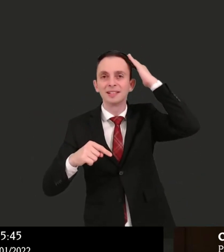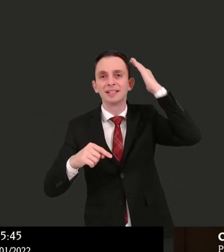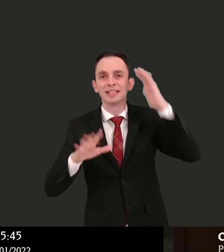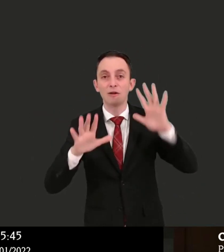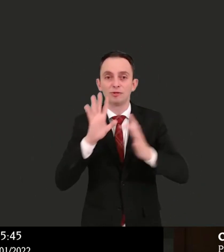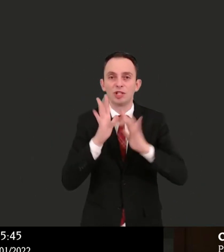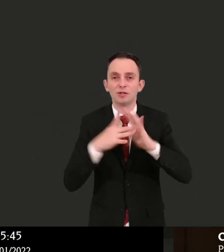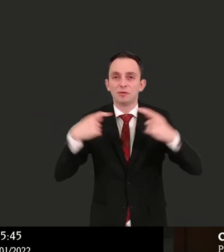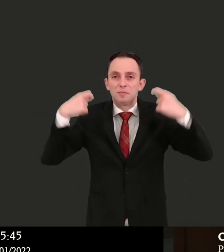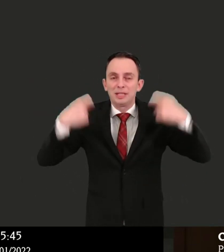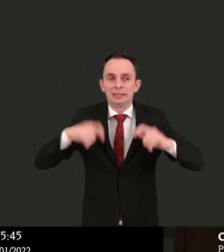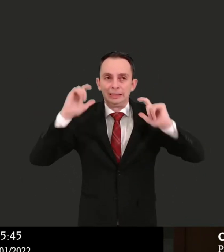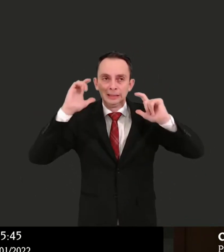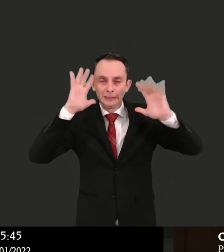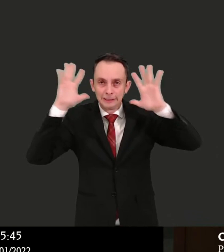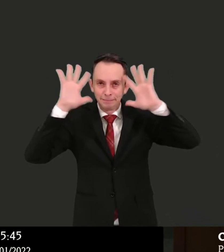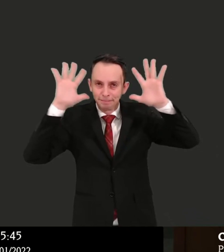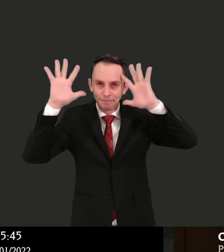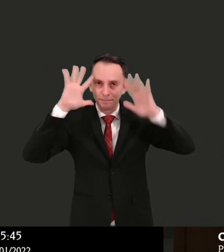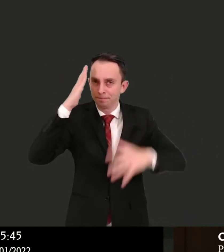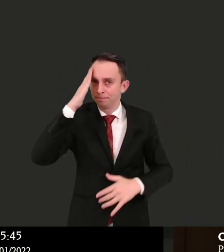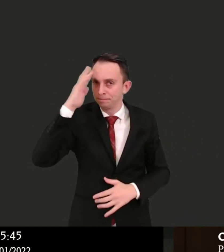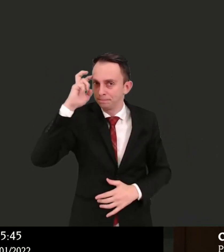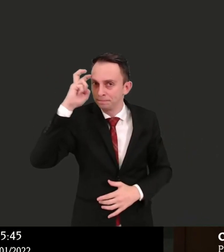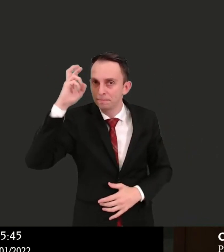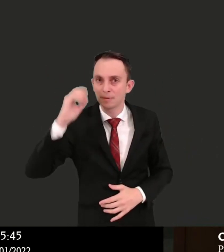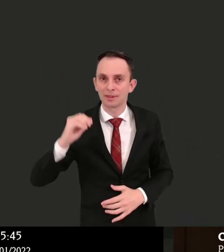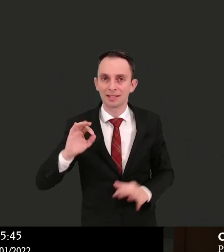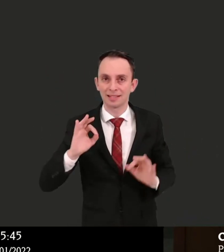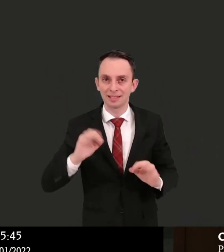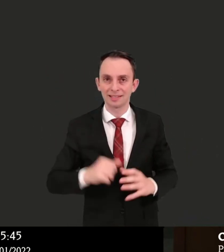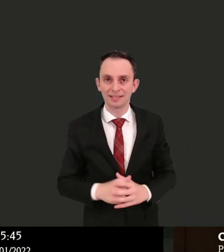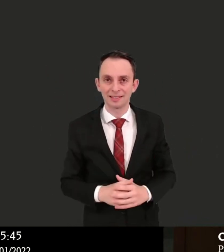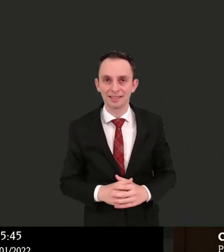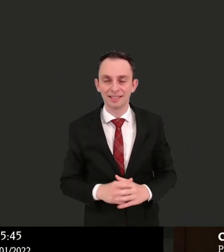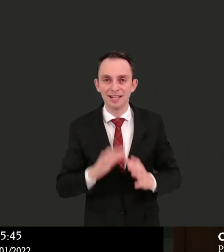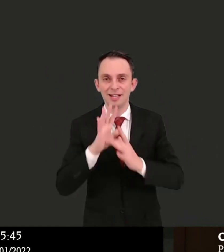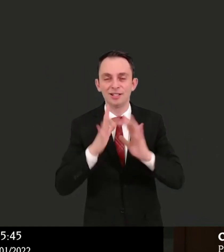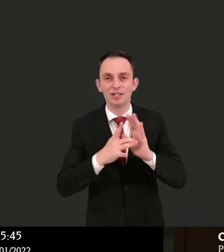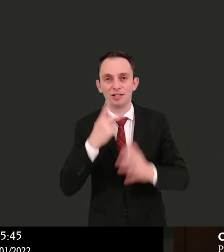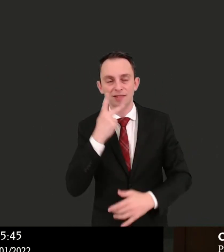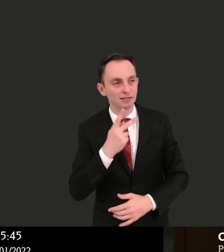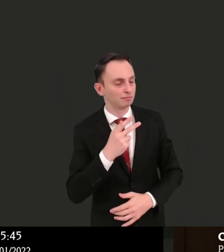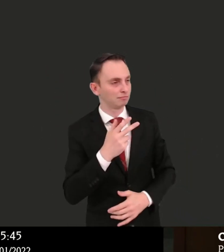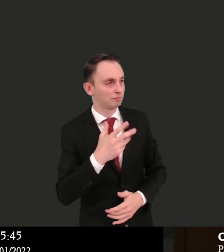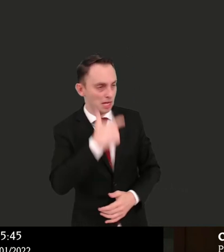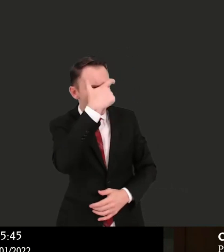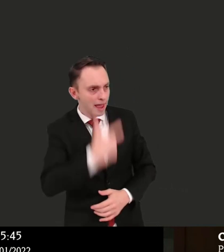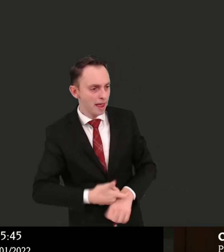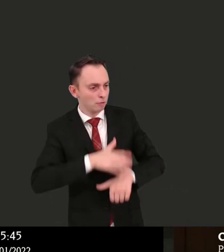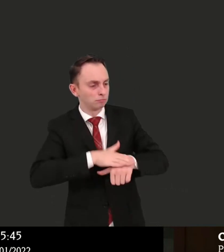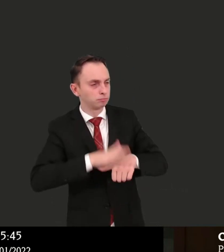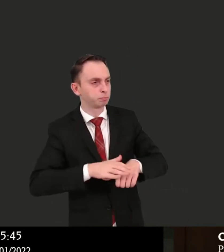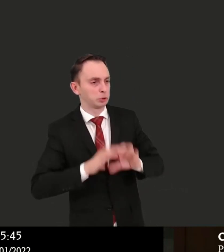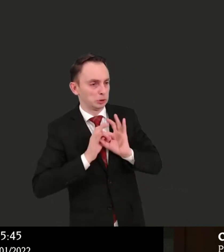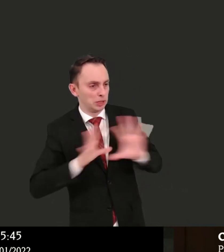raposa, nós não sabemos. Eu também não vou falar para vocês com que autoridade eu faço essas coisas. Mas